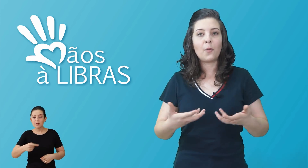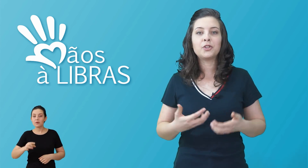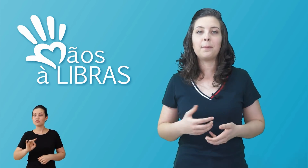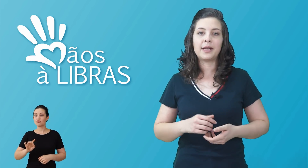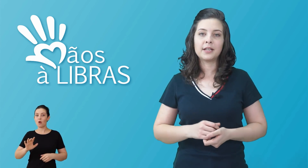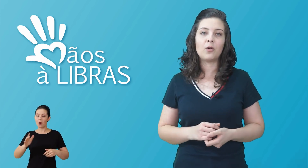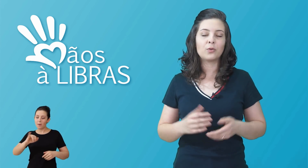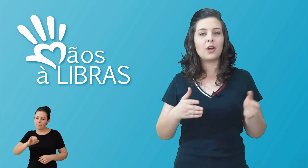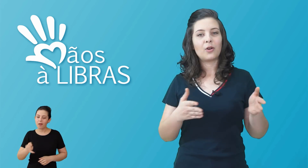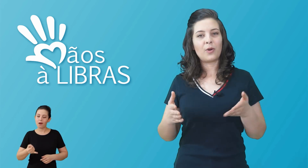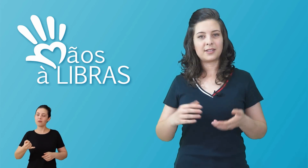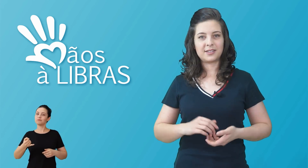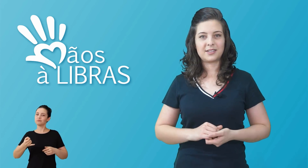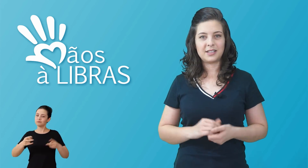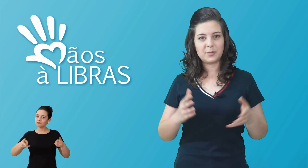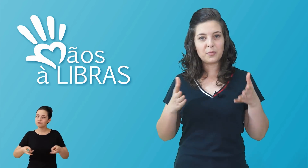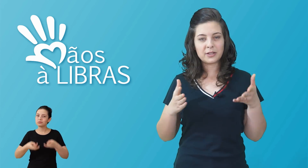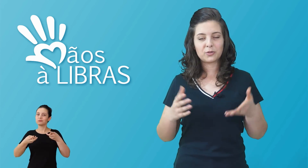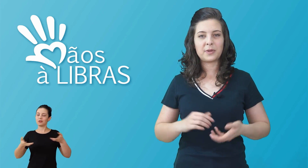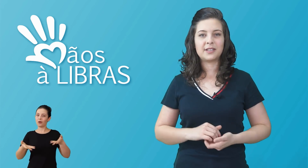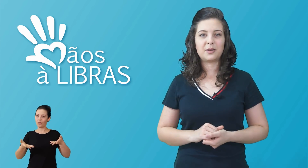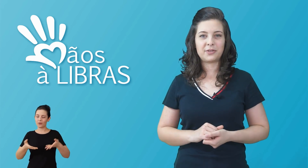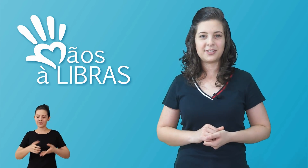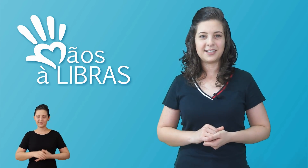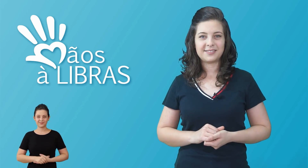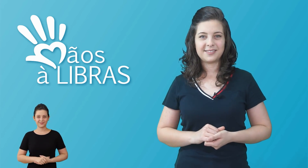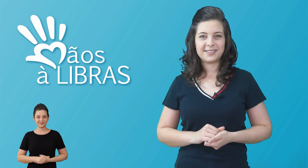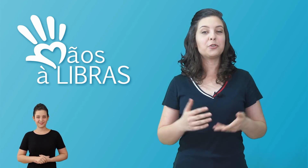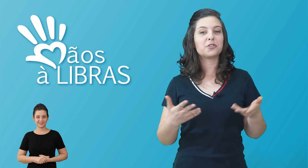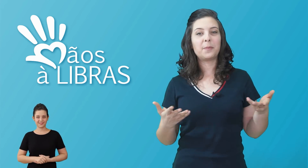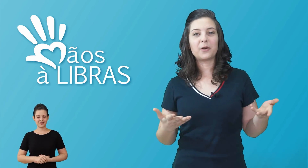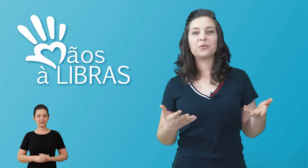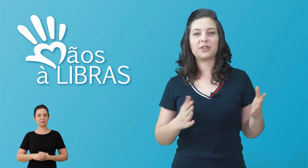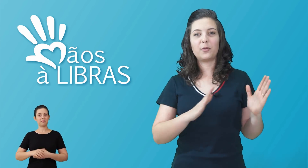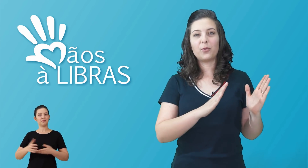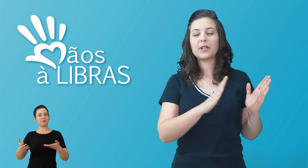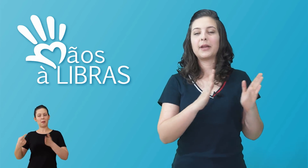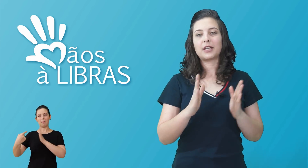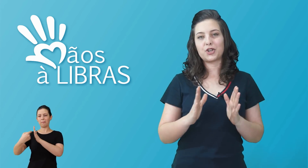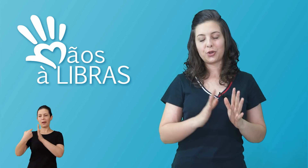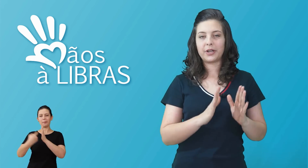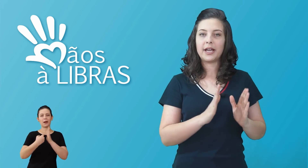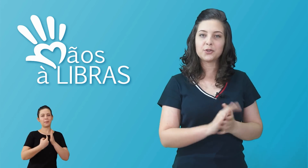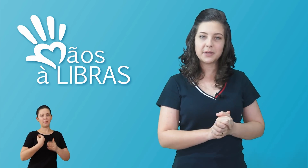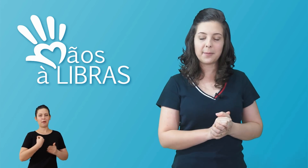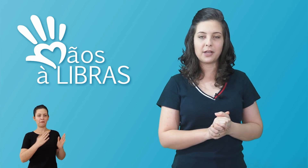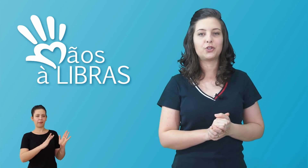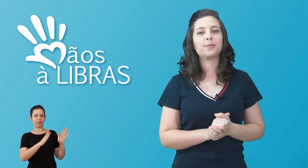e que você realmente aprenda algo com esse momento que eu estou passando aqui para você. Muitos me perguntam, né, um pouco da minha